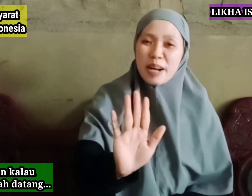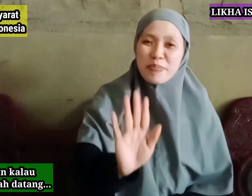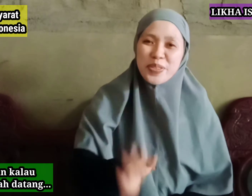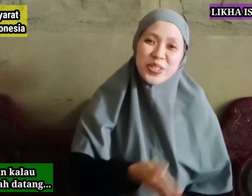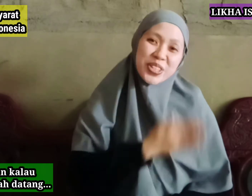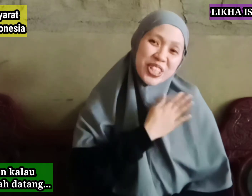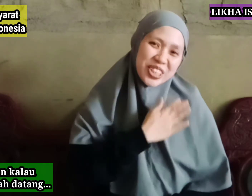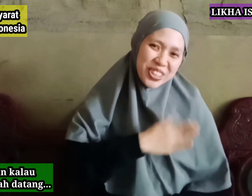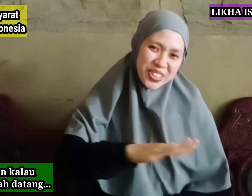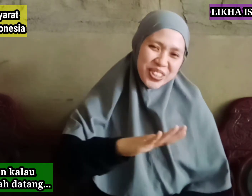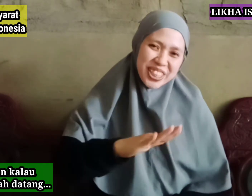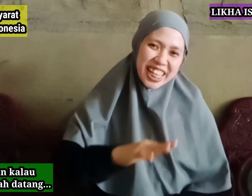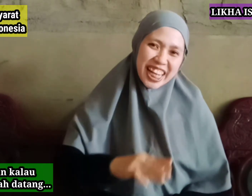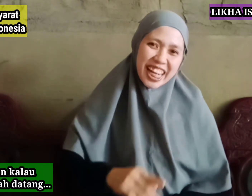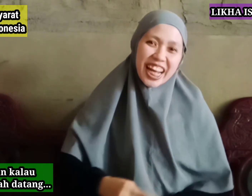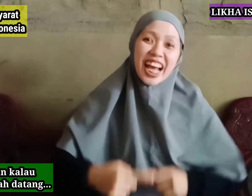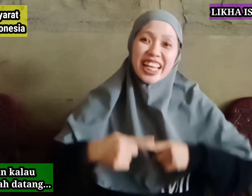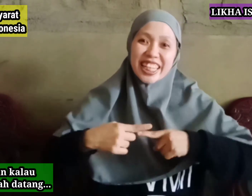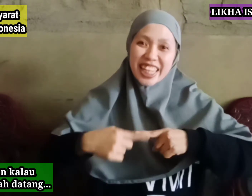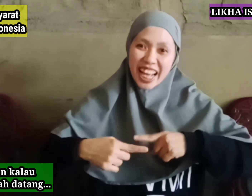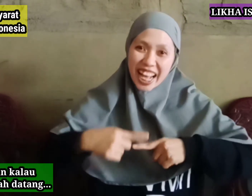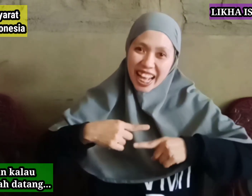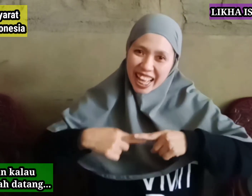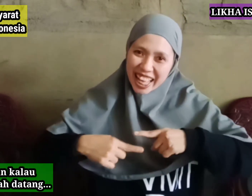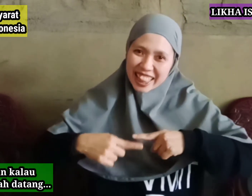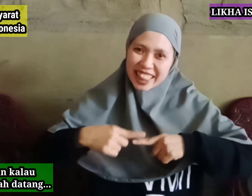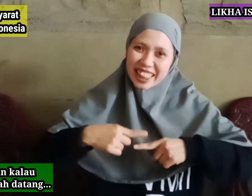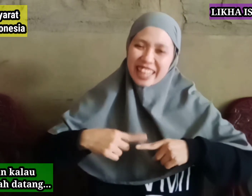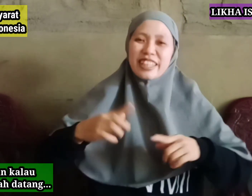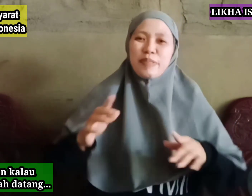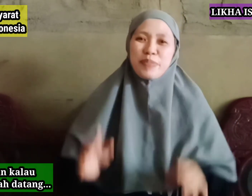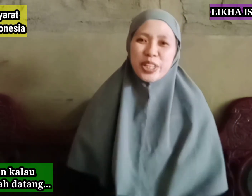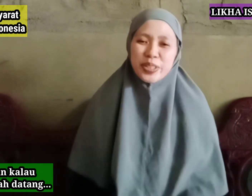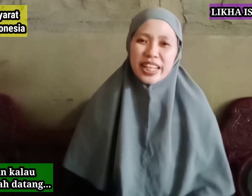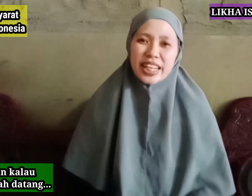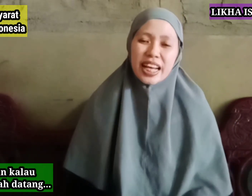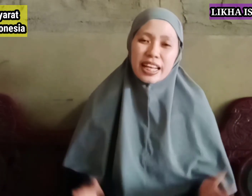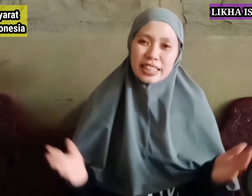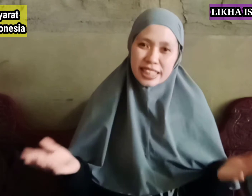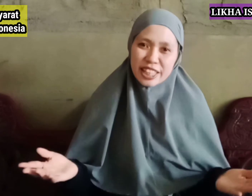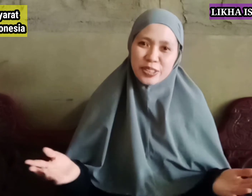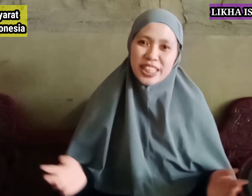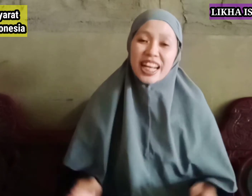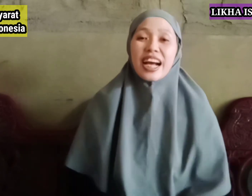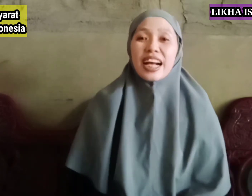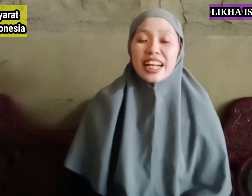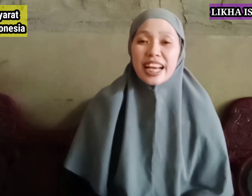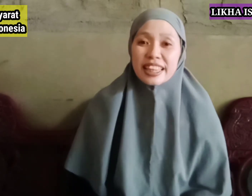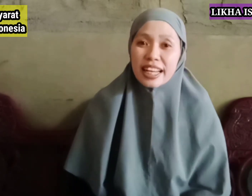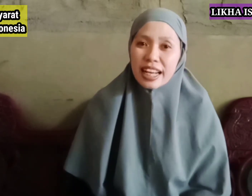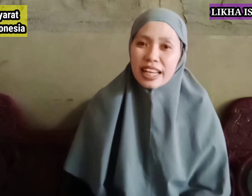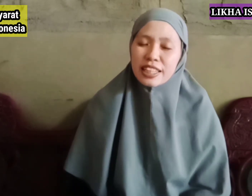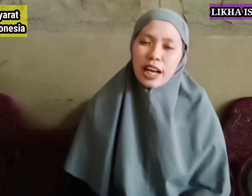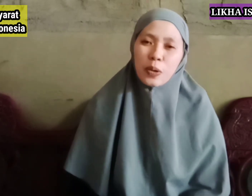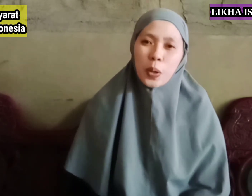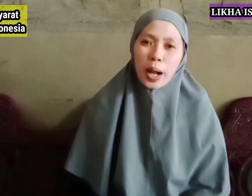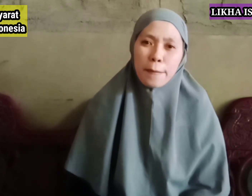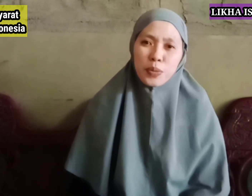kamu sudah datang. Begitu ya. Selanjutnya, katakan kalau kamu